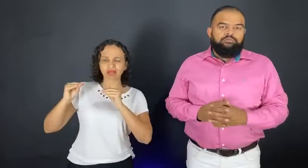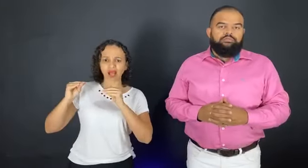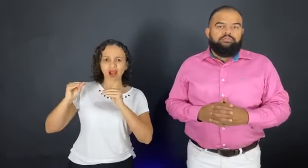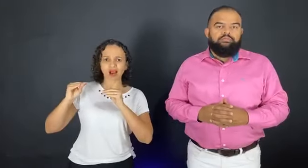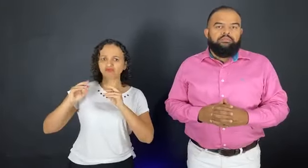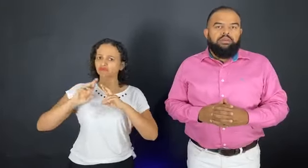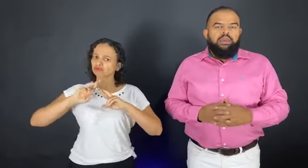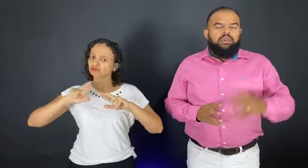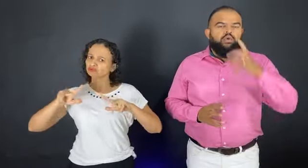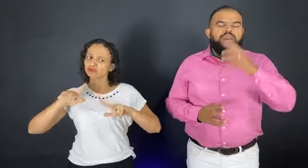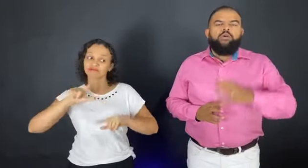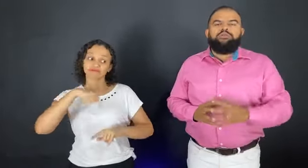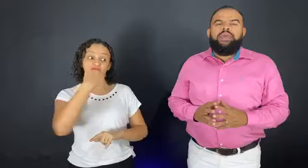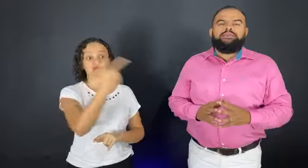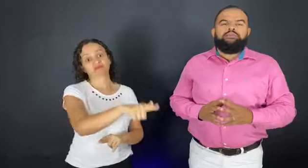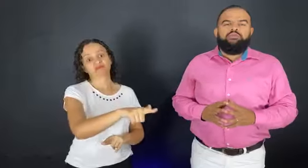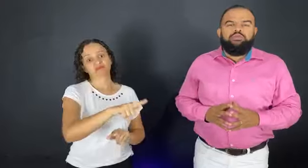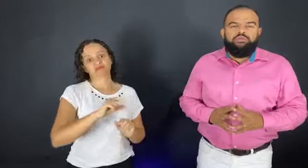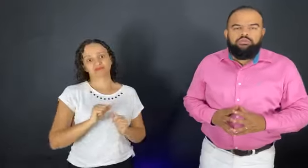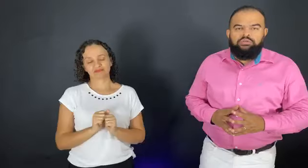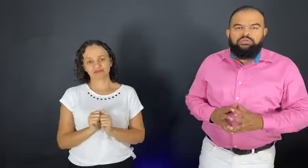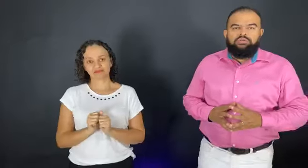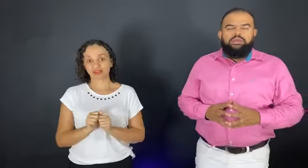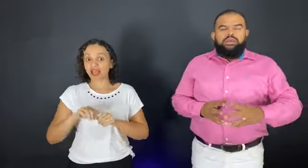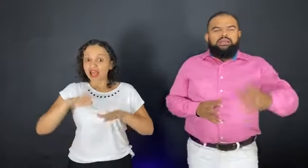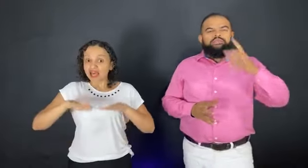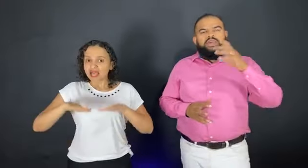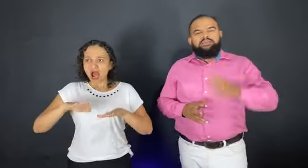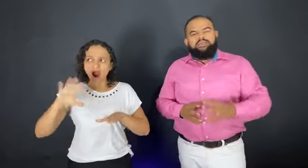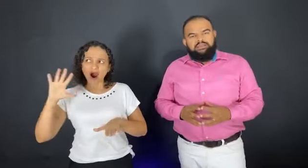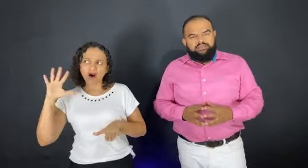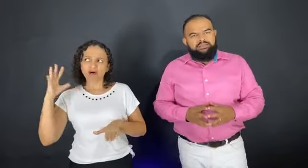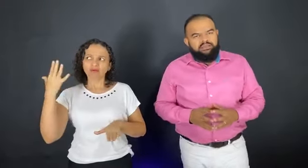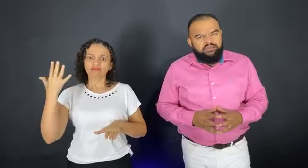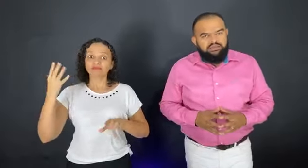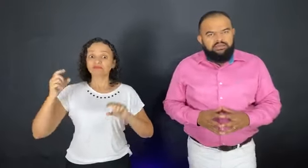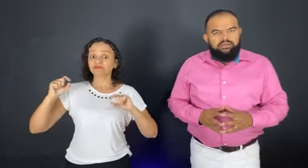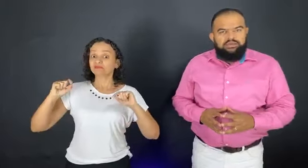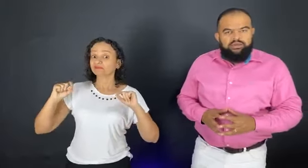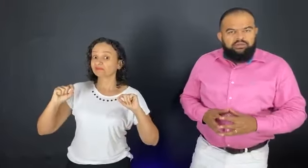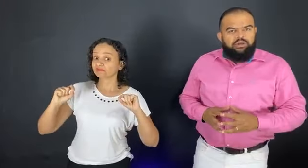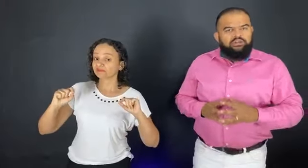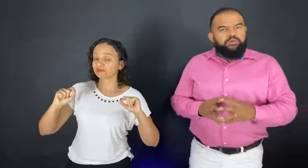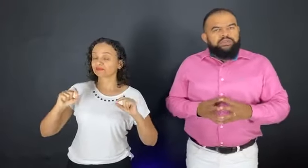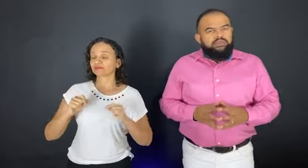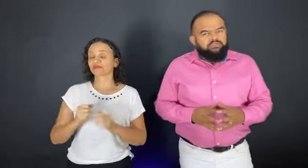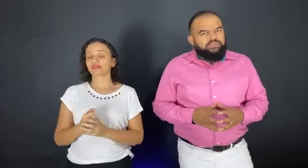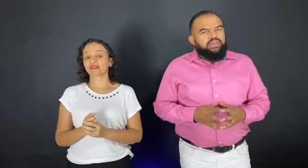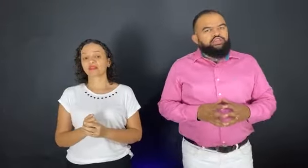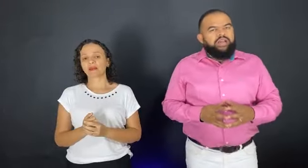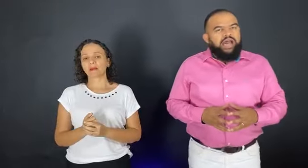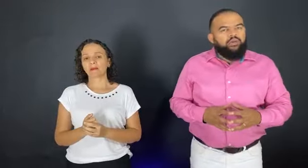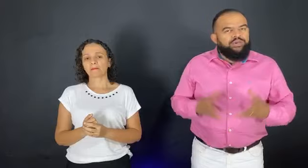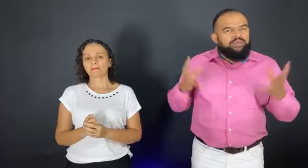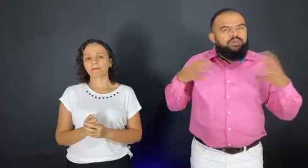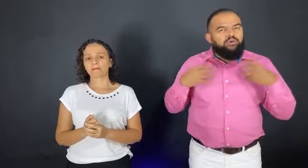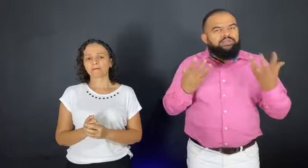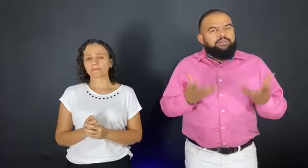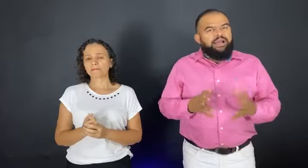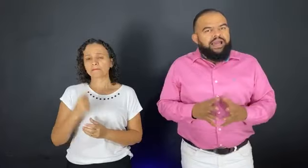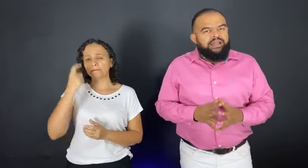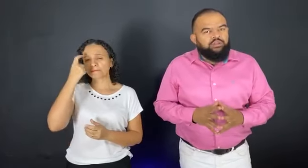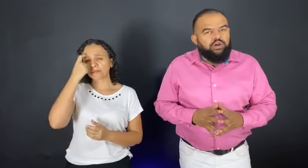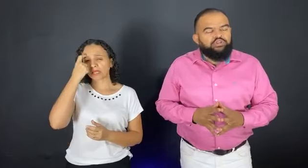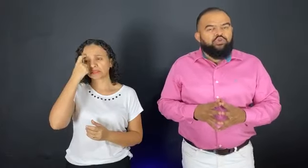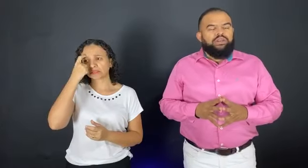outro. E o que acontece muito, às vezes, nós podemos deixar o